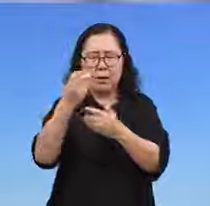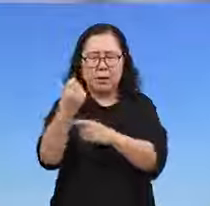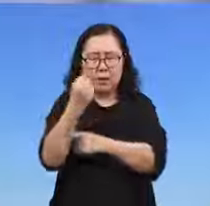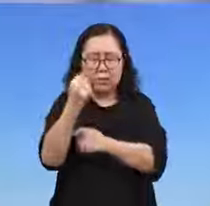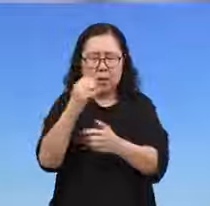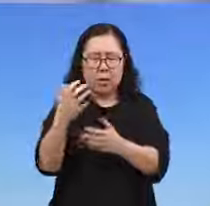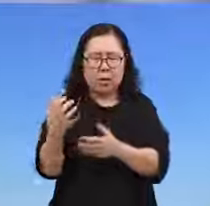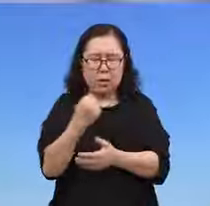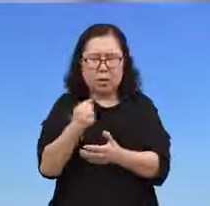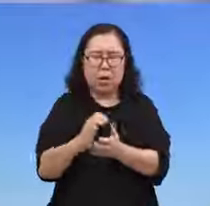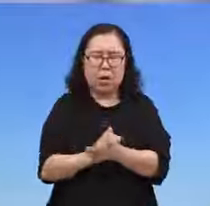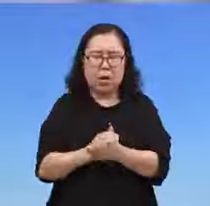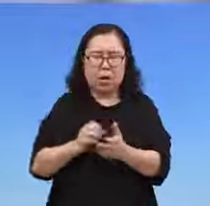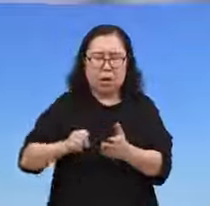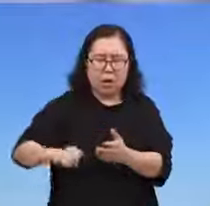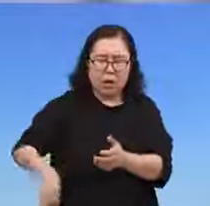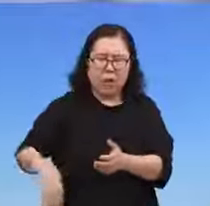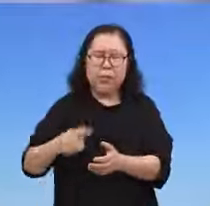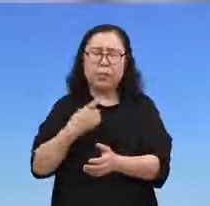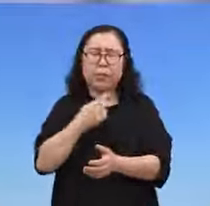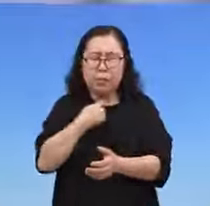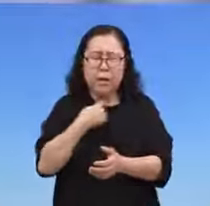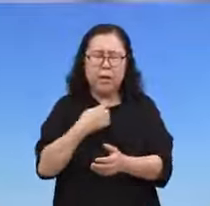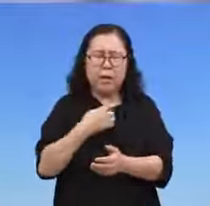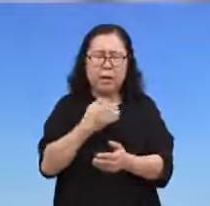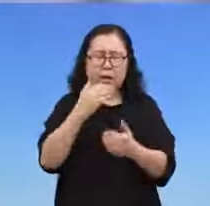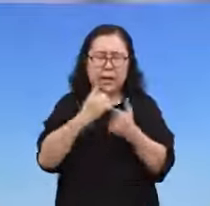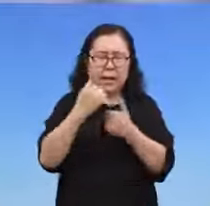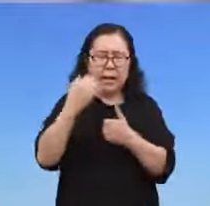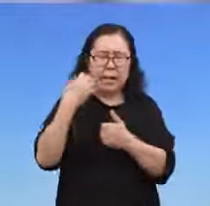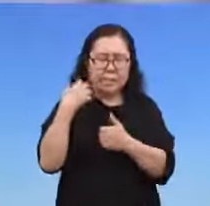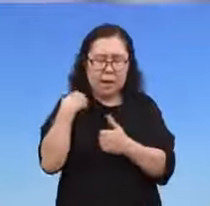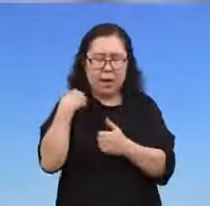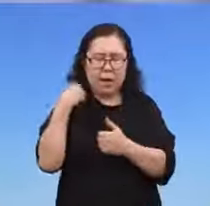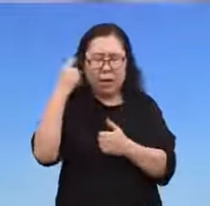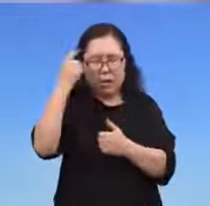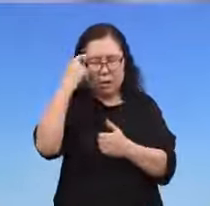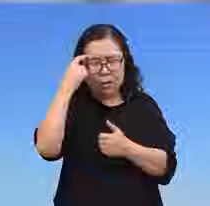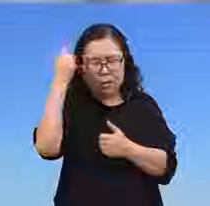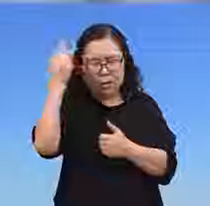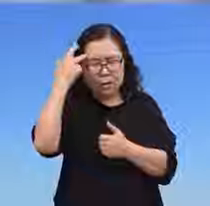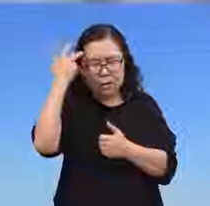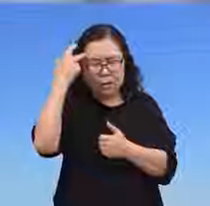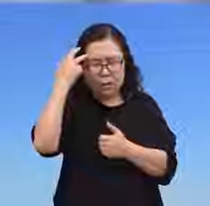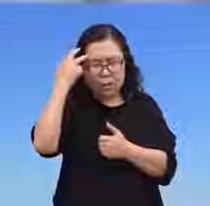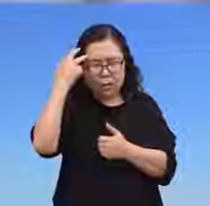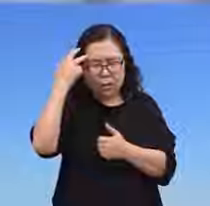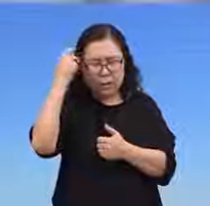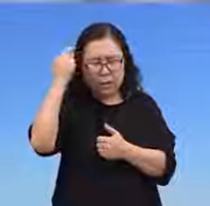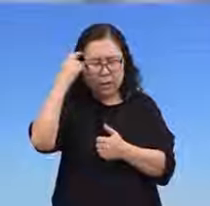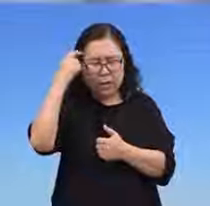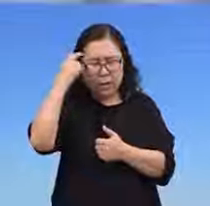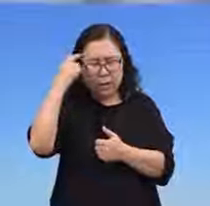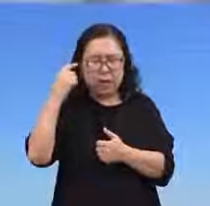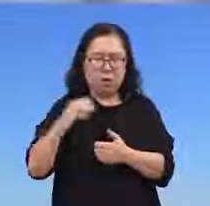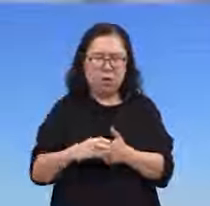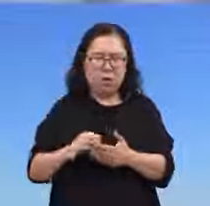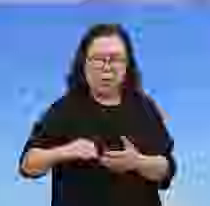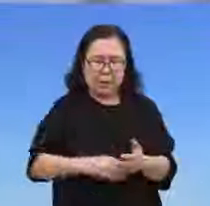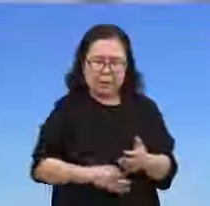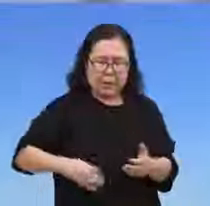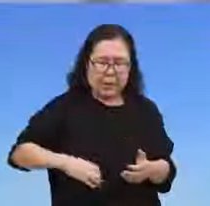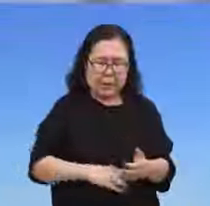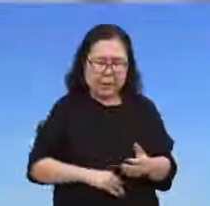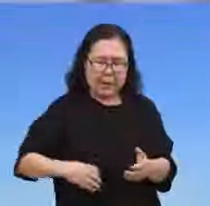한번 힘을 얻어 잃어버렸던 사명정신을 회복하고 반드시 장까지 살아 돌아갈